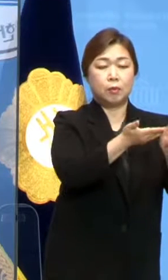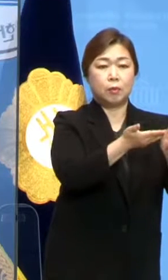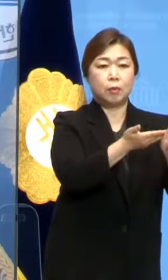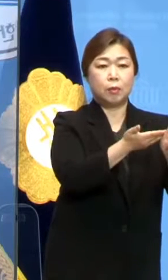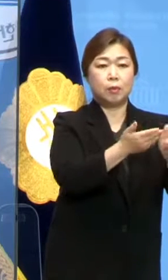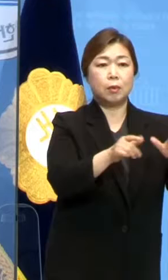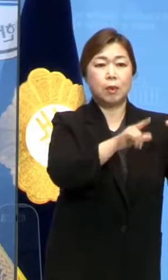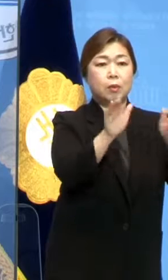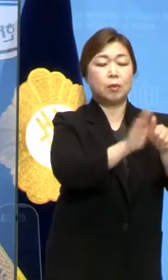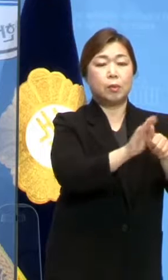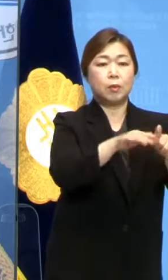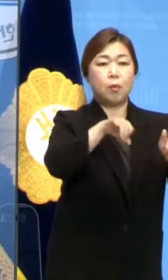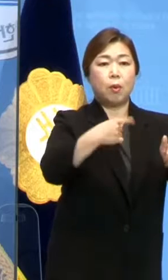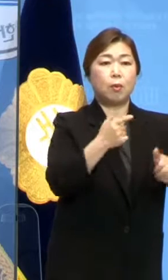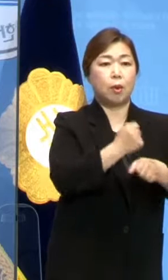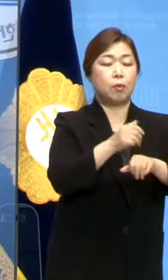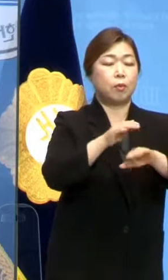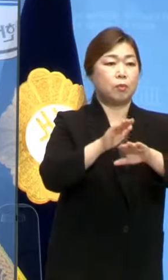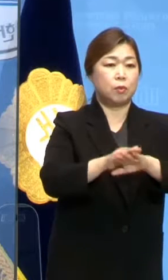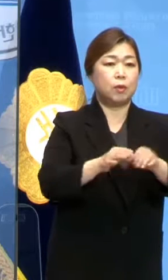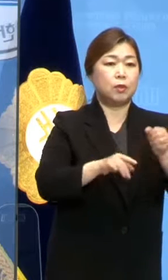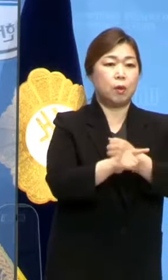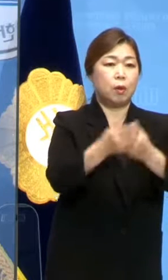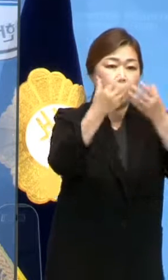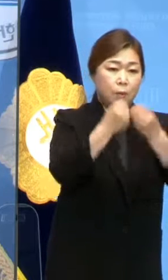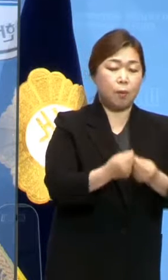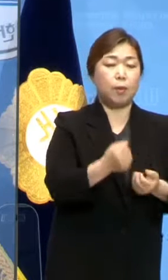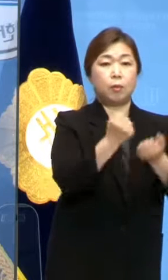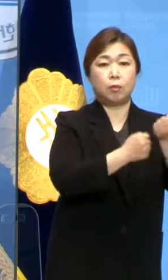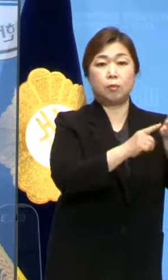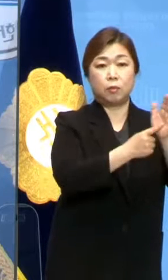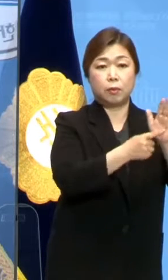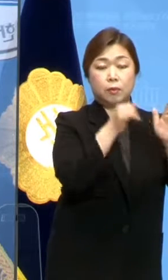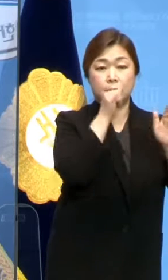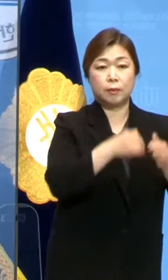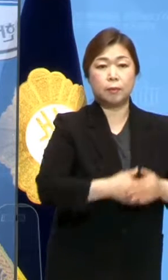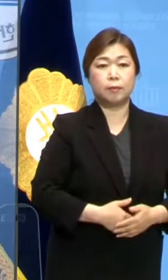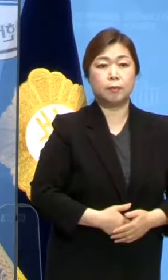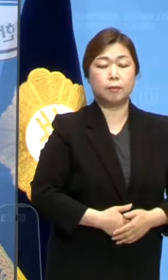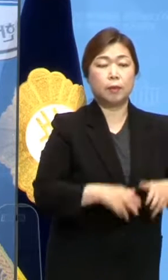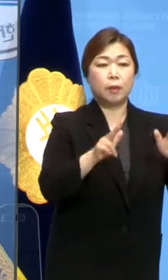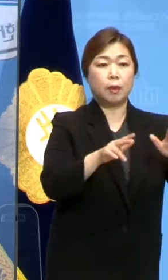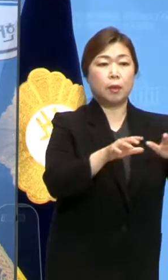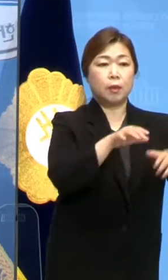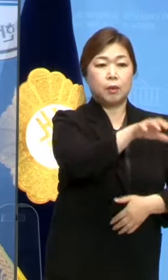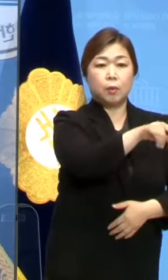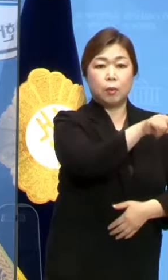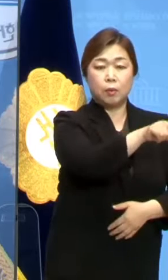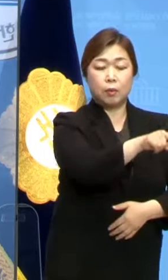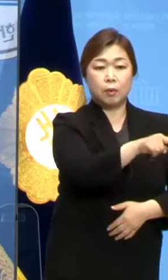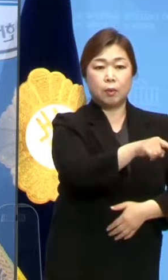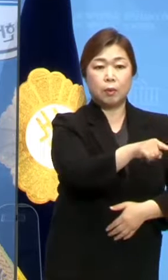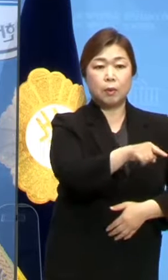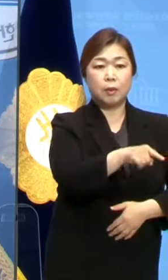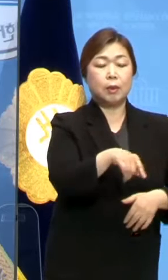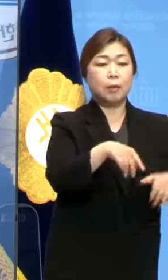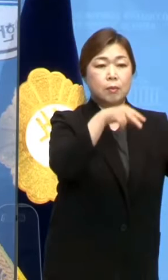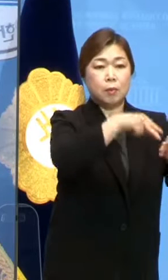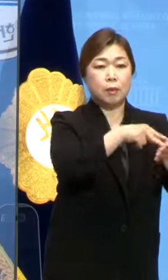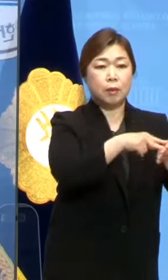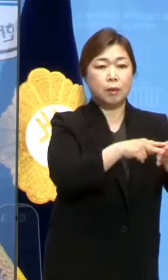사회서비스 오늘 만드는 이 오라 표명한다 이제 현장을 매도하는 그 사회에서 비손